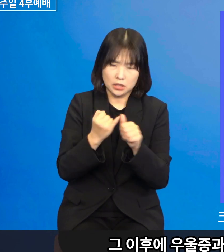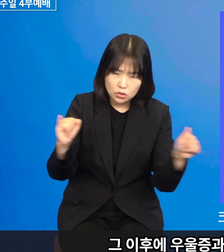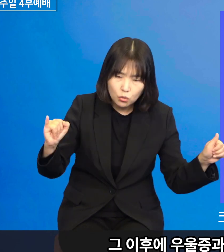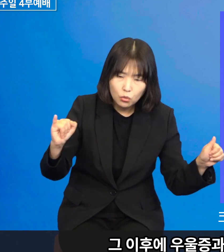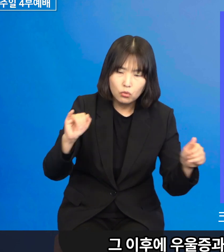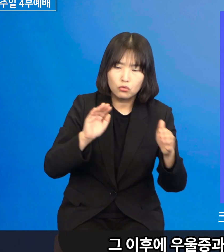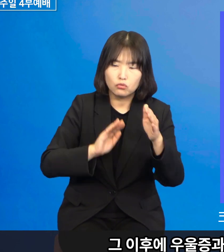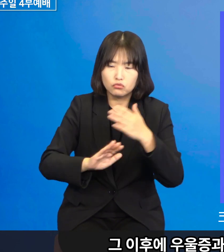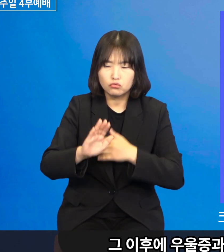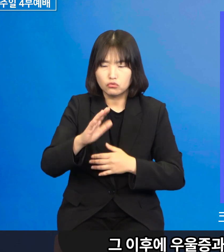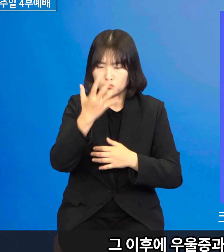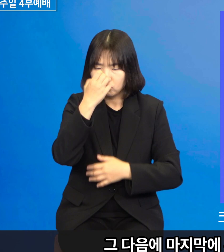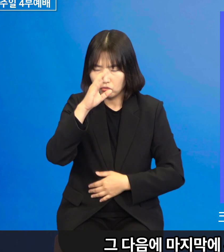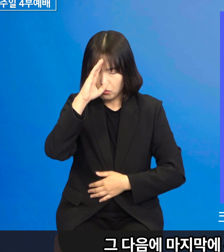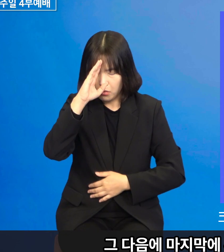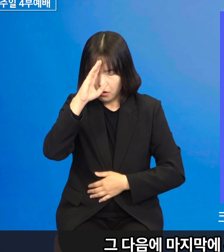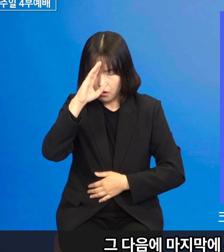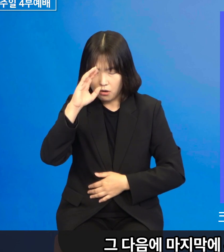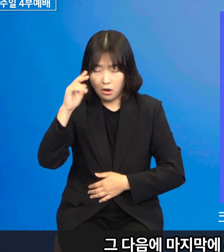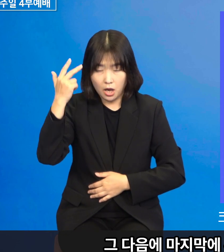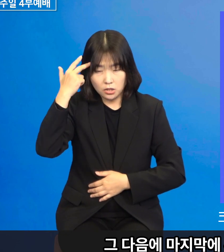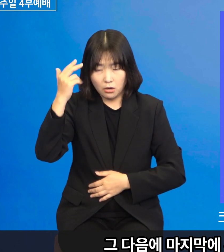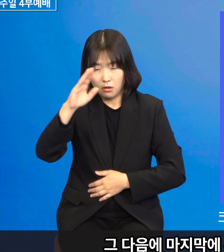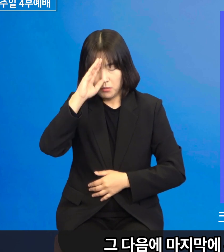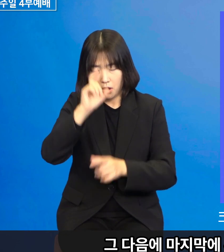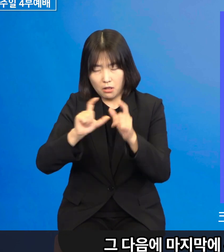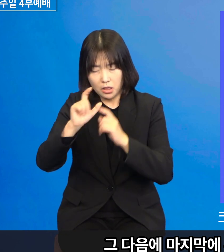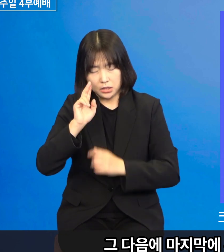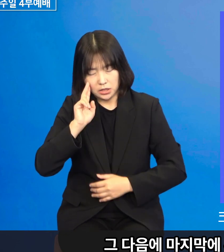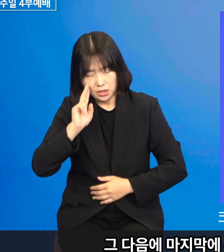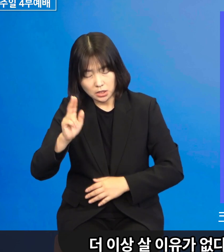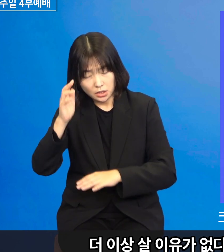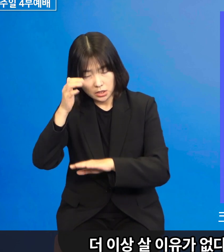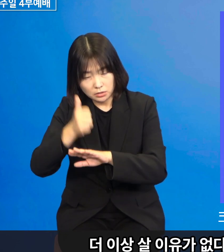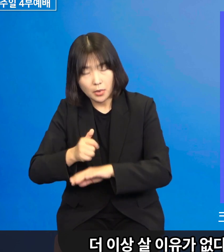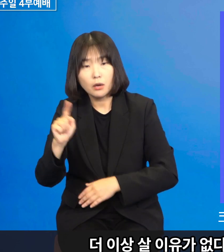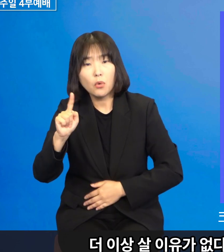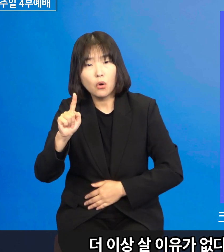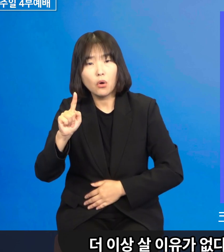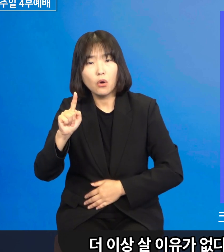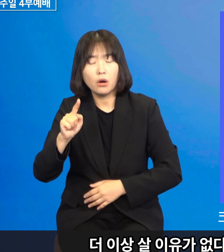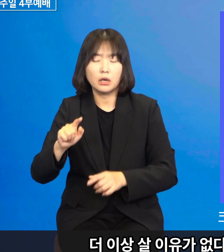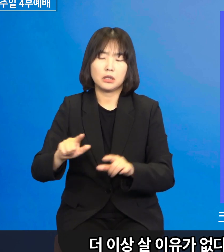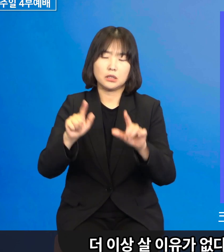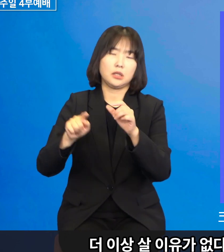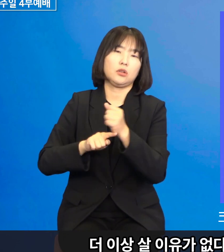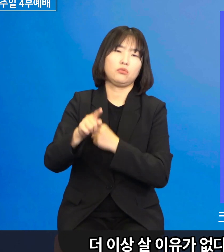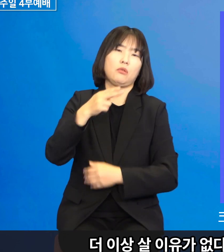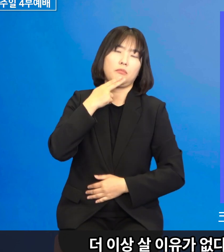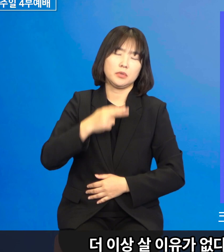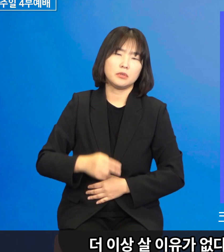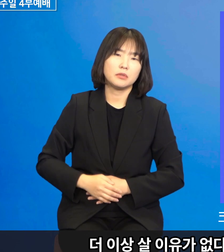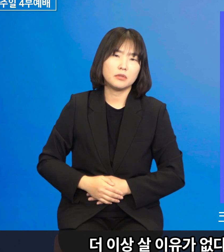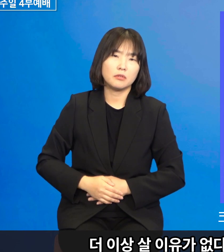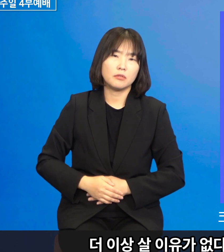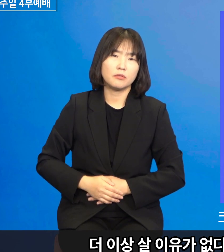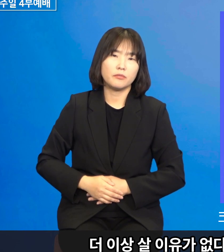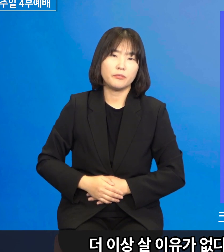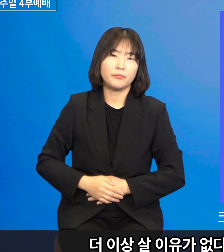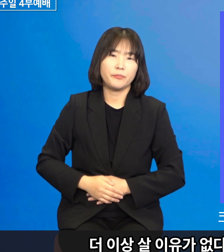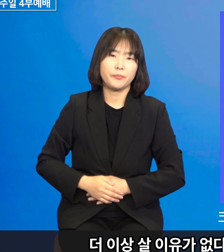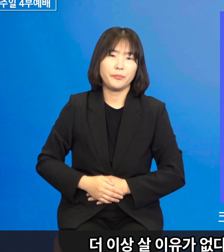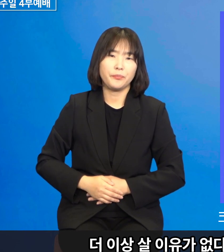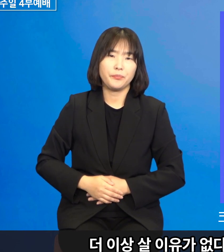우울증과 조현병이 더 심해지고 그 다음에 마지막에 무슨 생각이 들었을까요? 더 이상 살 이유가 없다. 이렇게 하려고 막